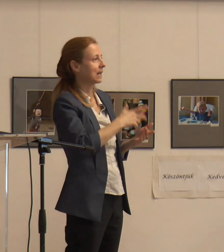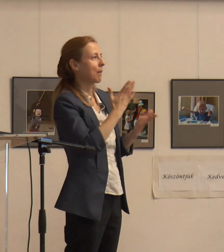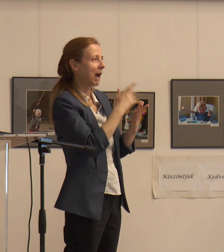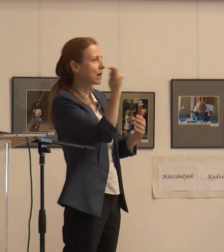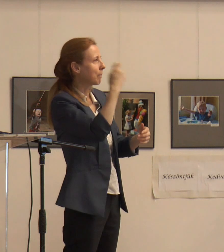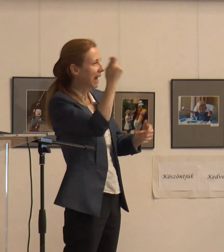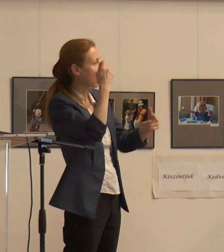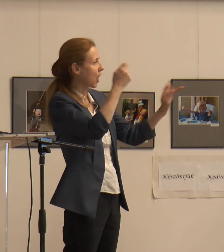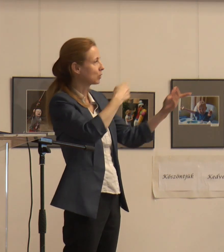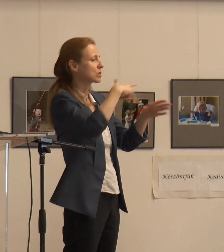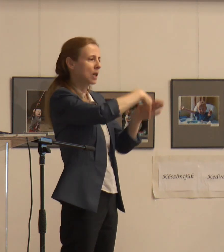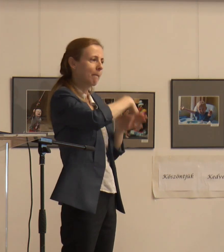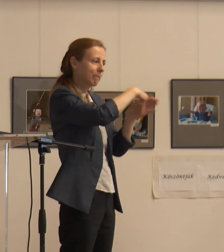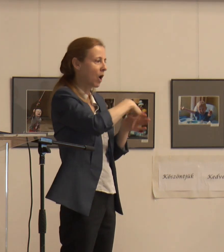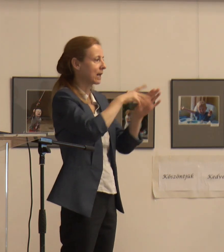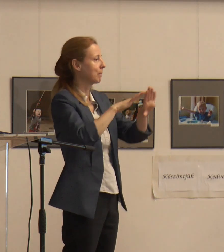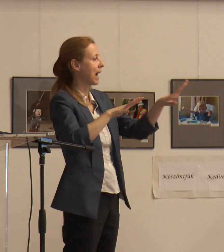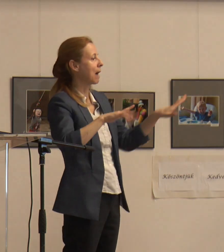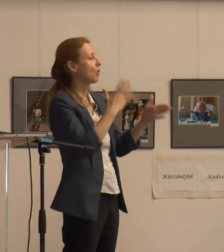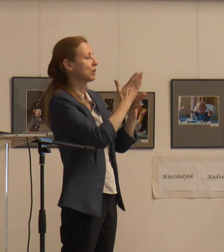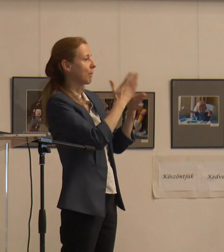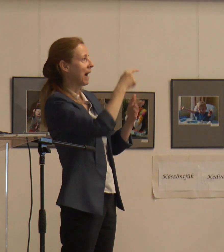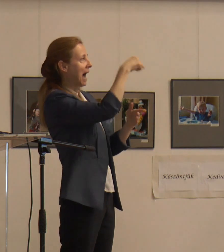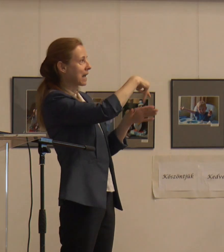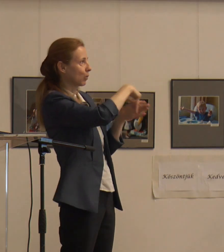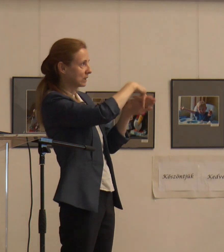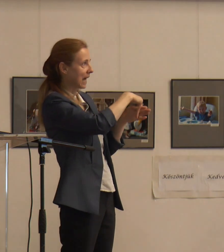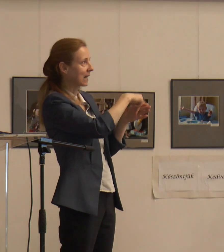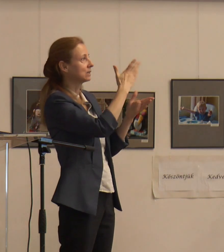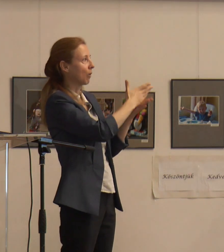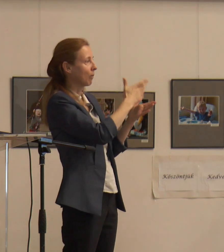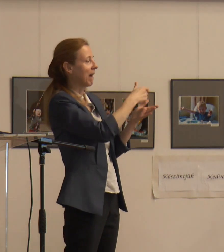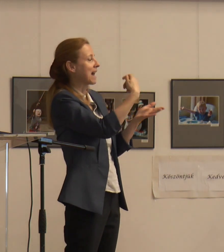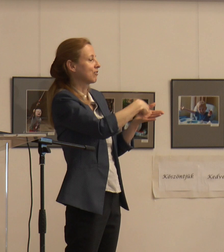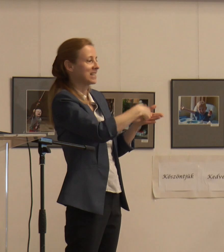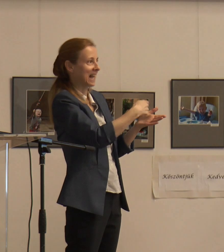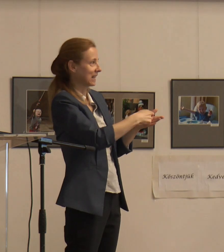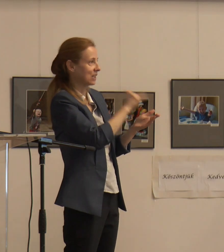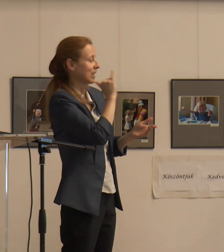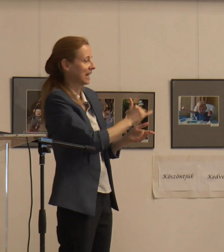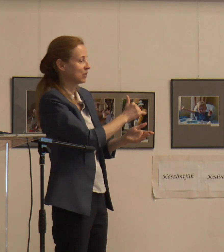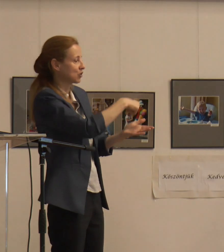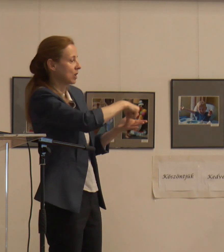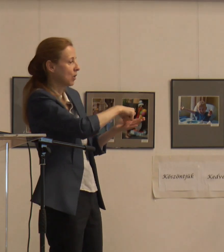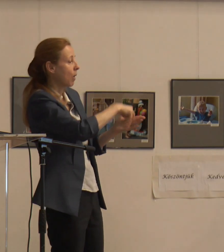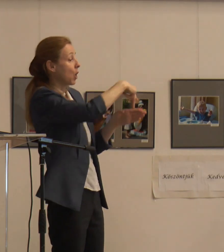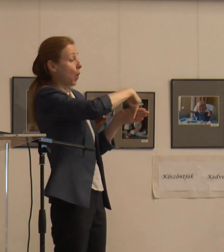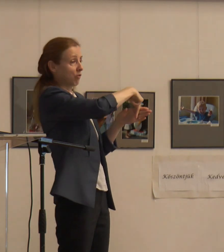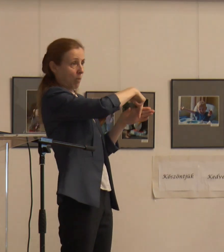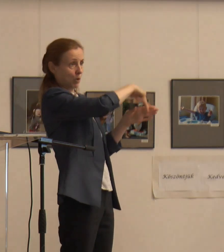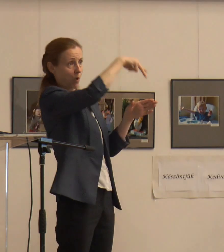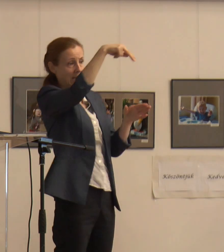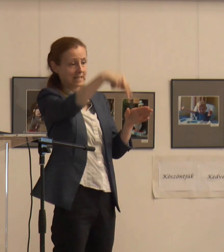bekalandoztam tüzes palipámon, s minő már ott jártam, ahol fizetésért sincs emberi lábnyom, lovagból